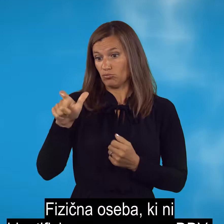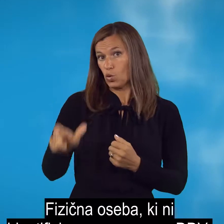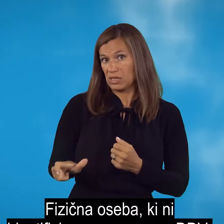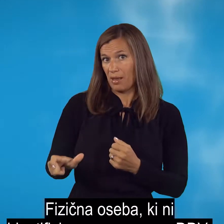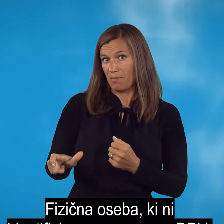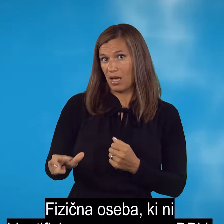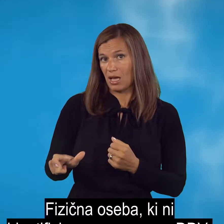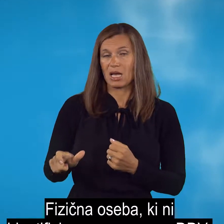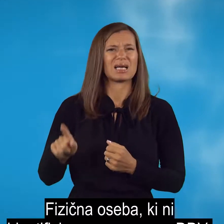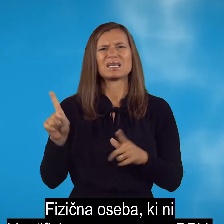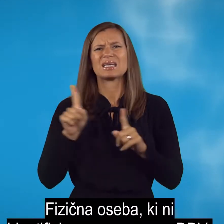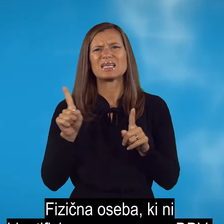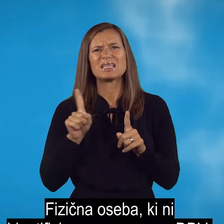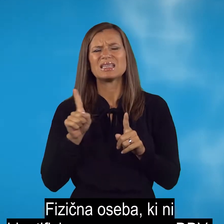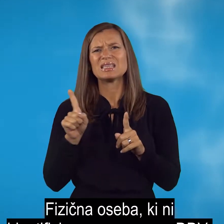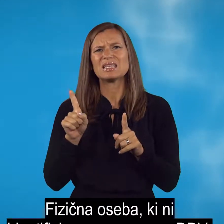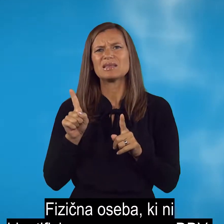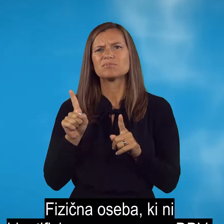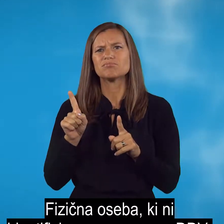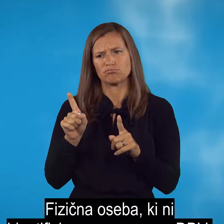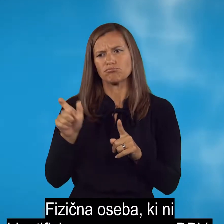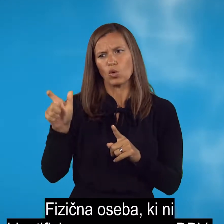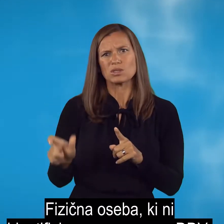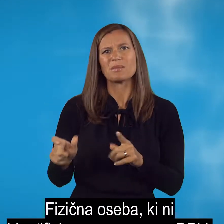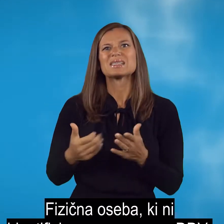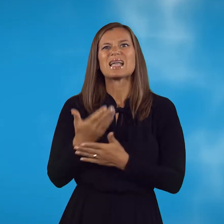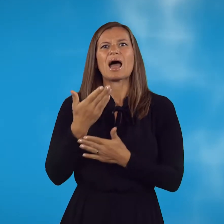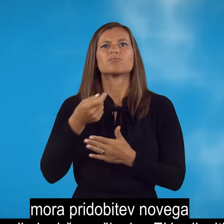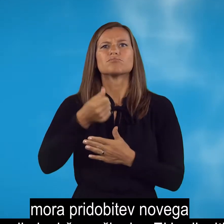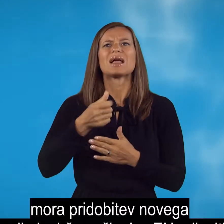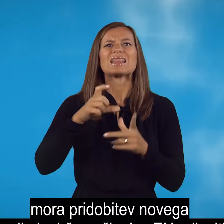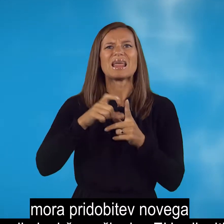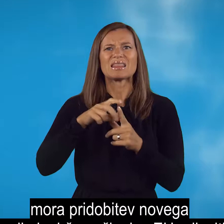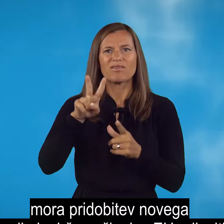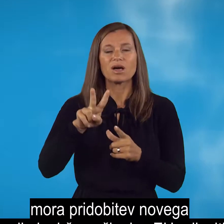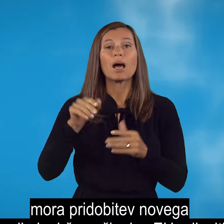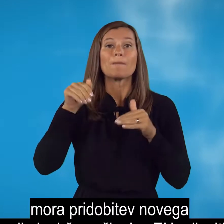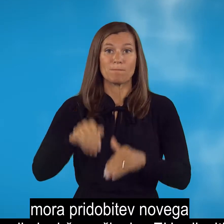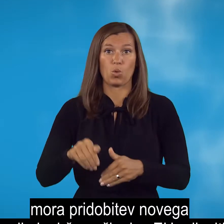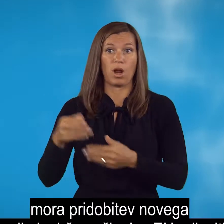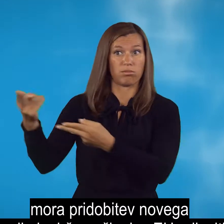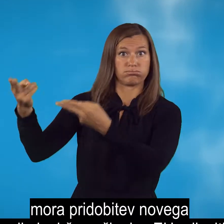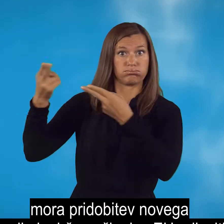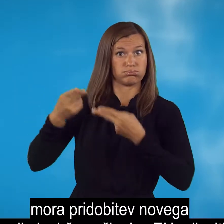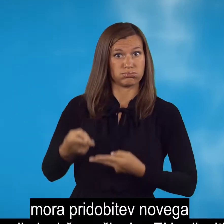Fizična oseba, ki ni identificirana za namene DDV, mora pridobitev novega vozila iz države članice